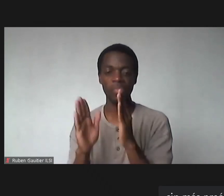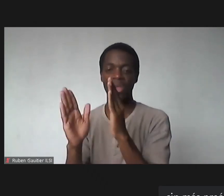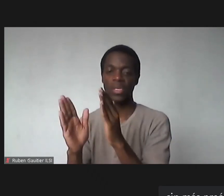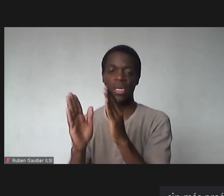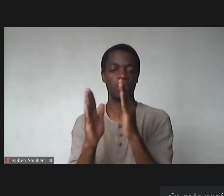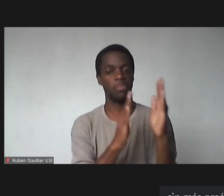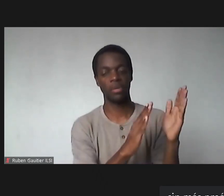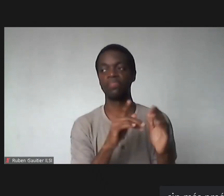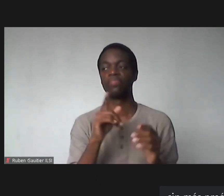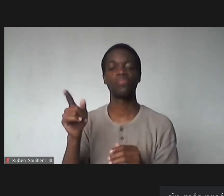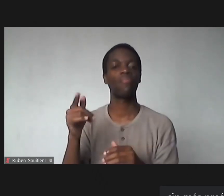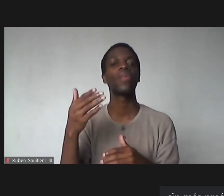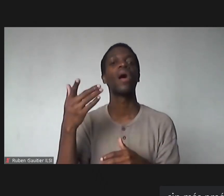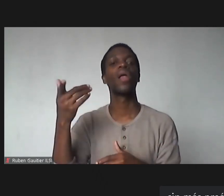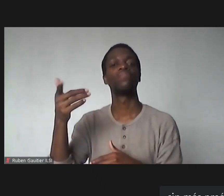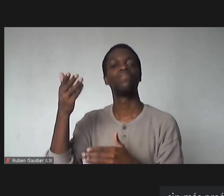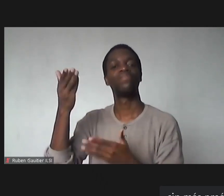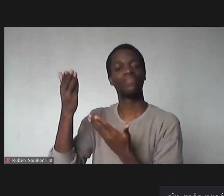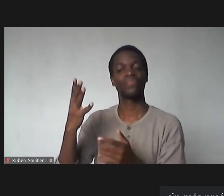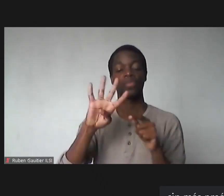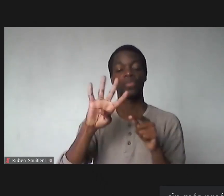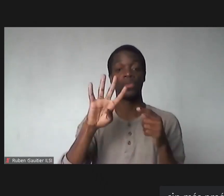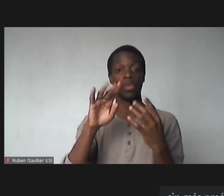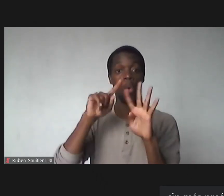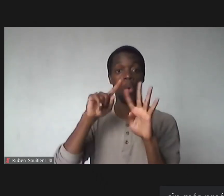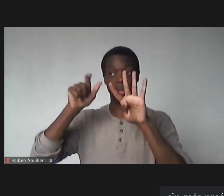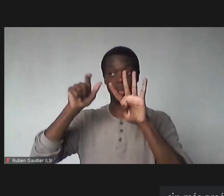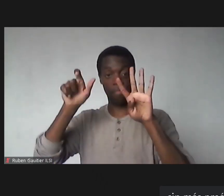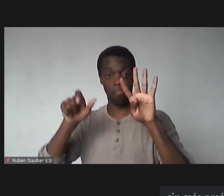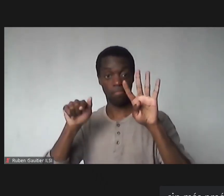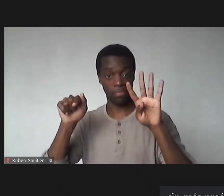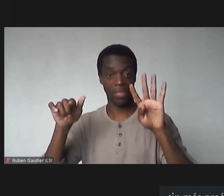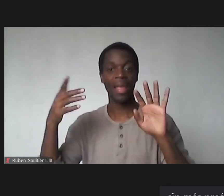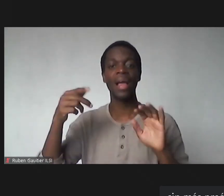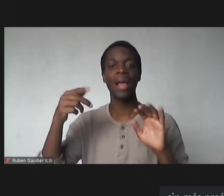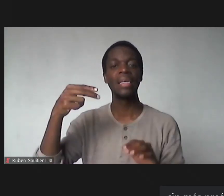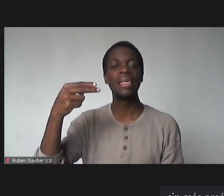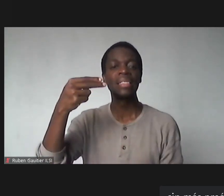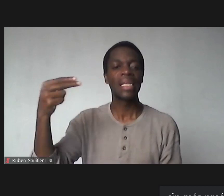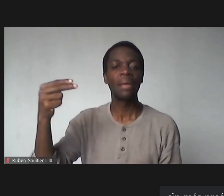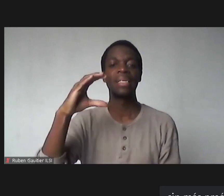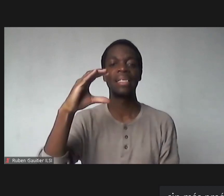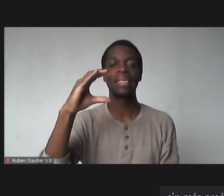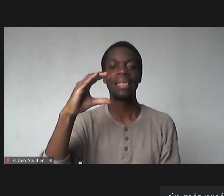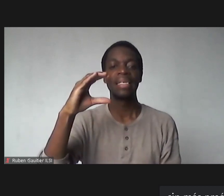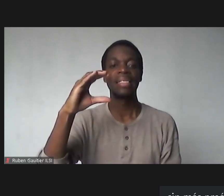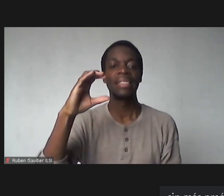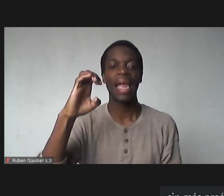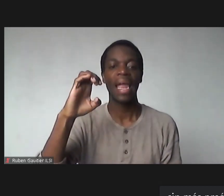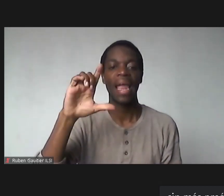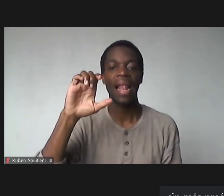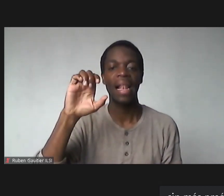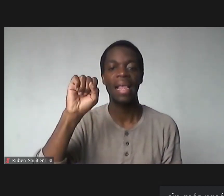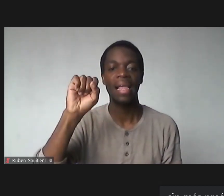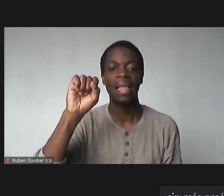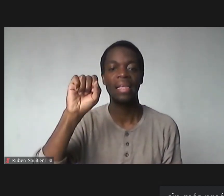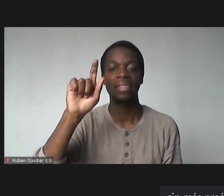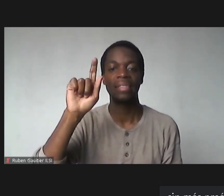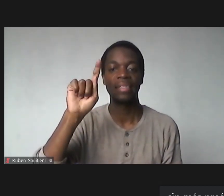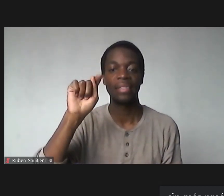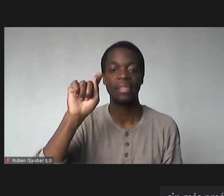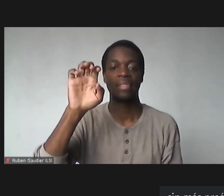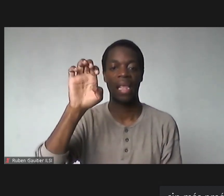Queiroz. Ella es socióloga, tiene una maestría en antropología. Es investigadora del